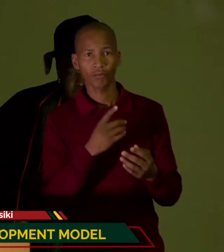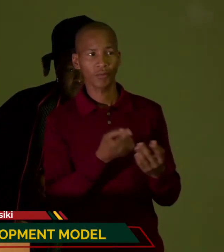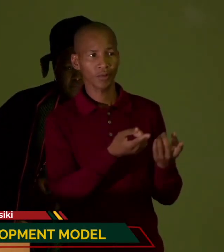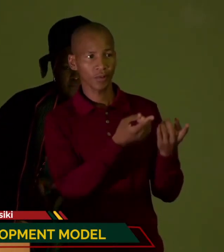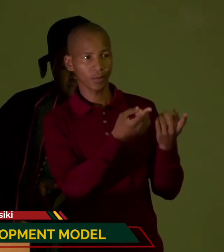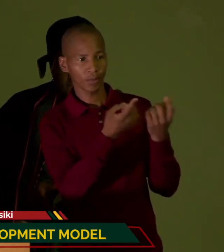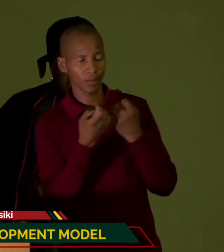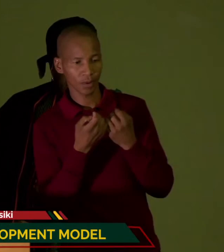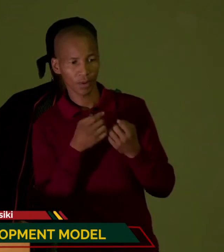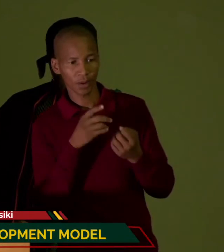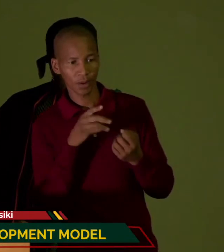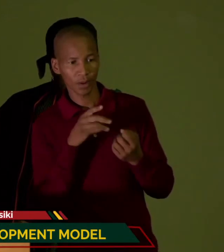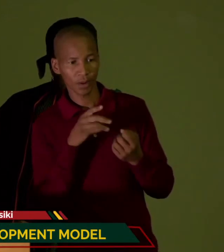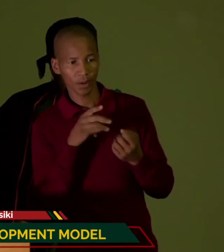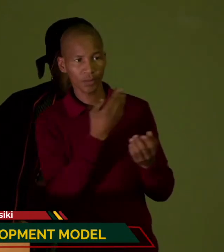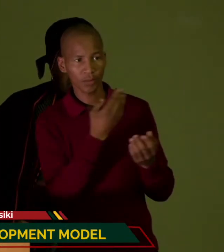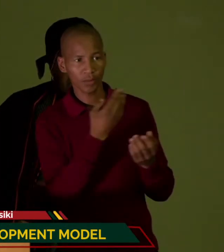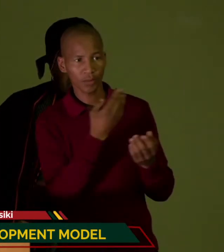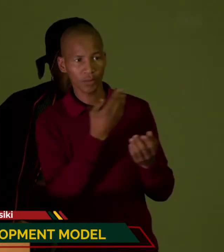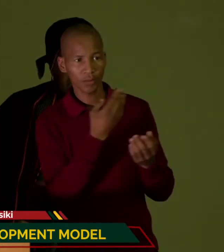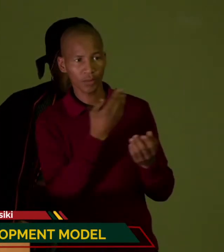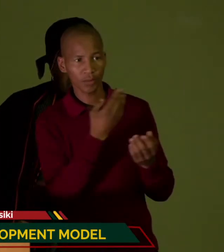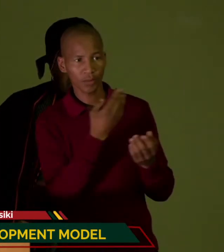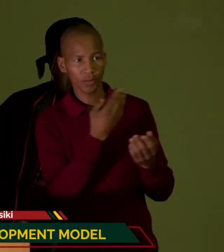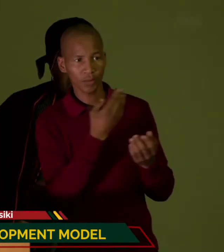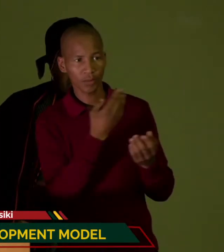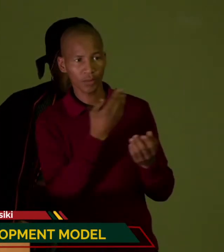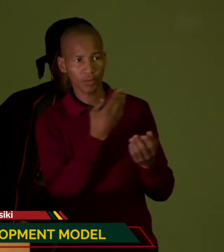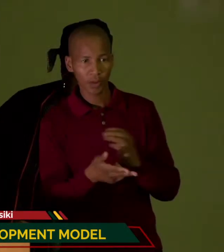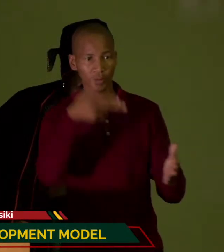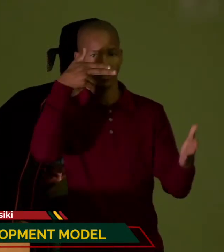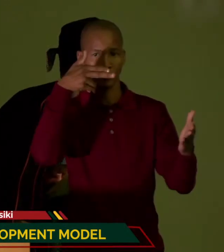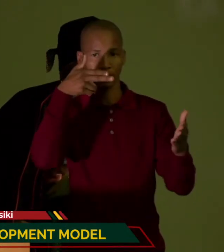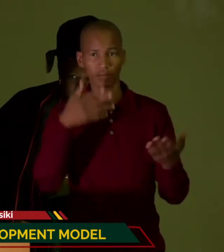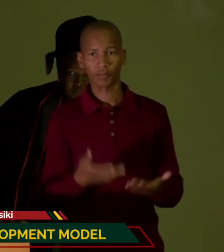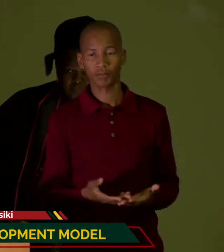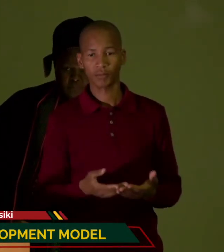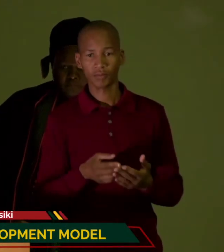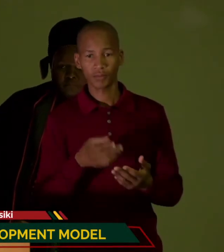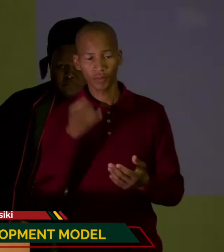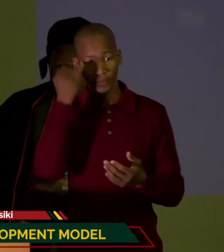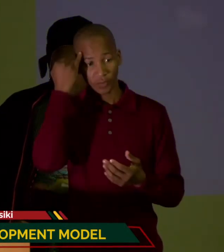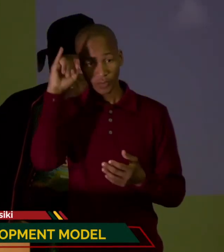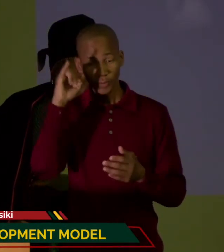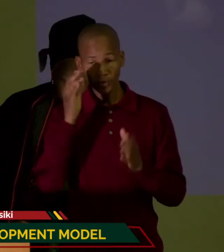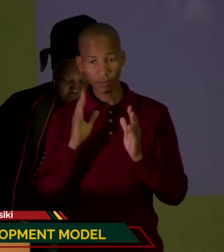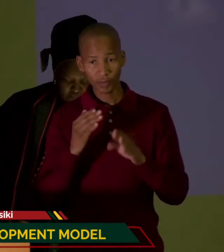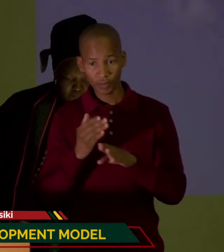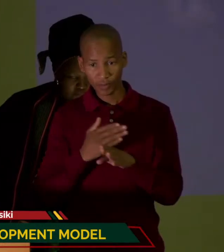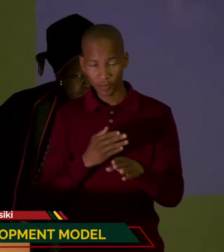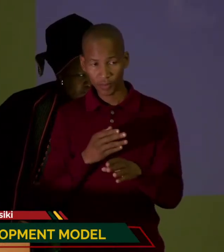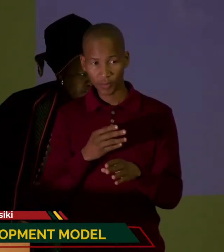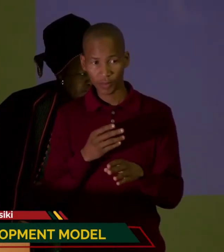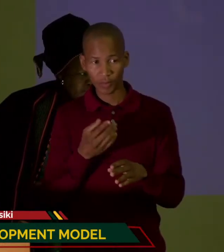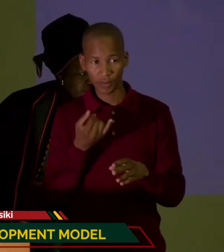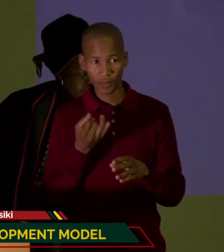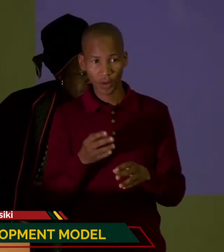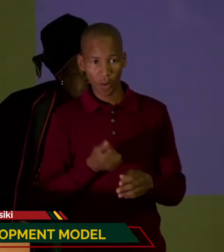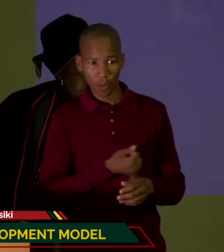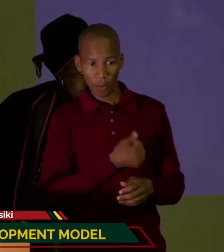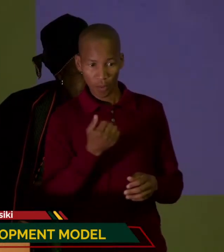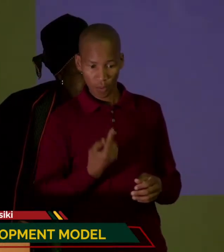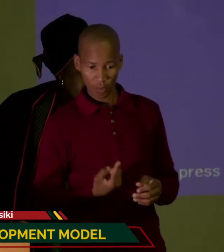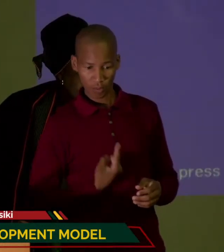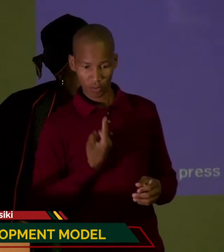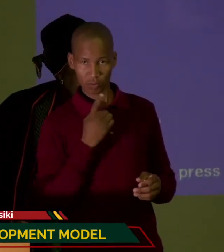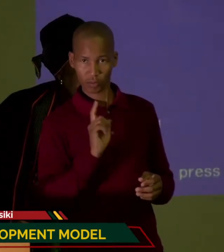zabo. Yayisithi ke ingcebiso sasiyifumana ku-premier walapha. Xa kubizwe imoto yakho suphuma